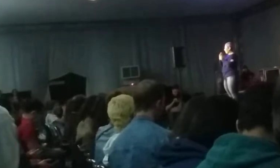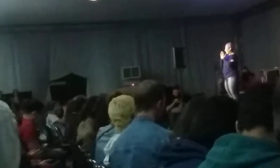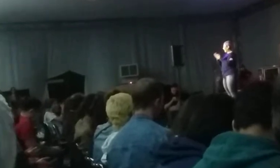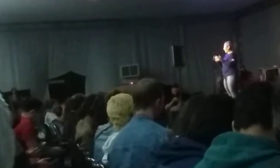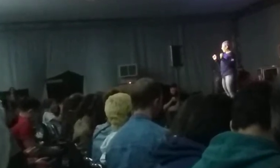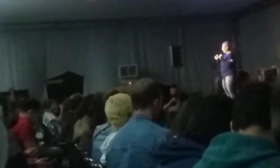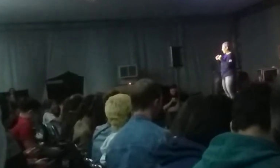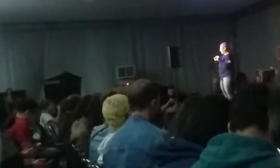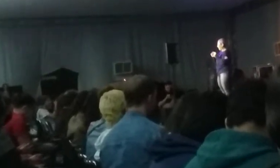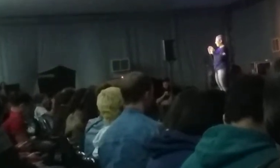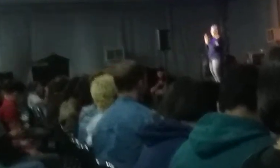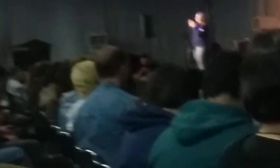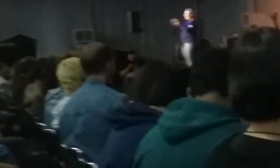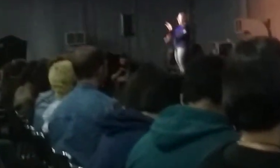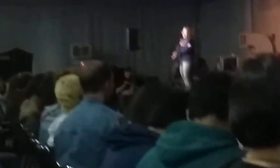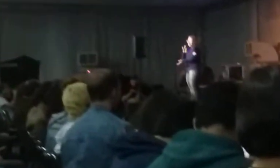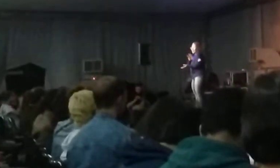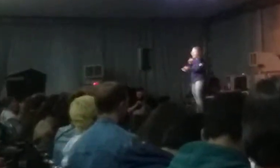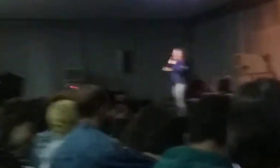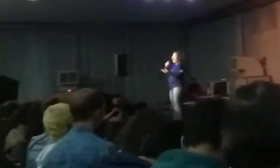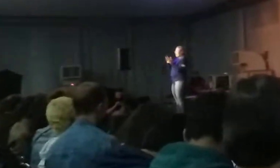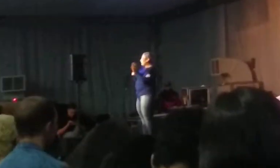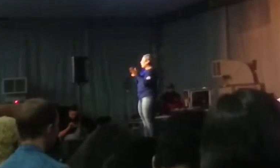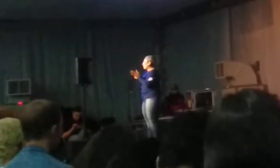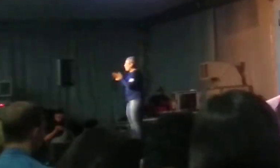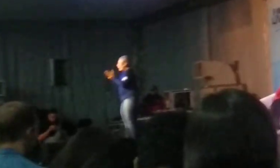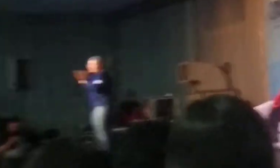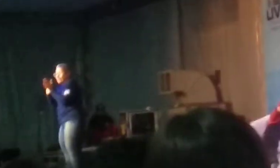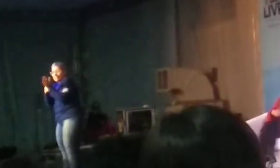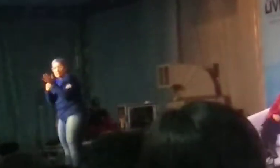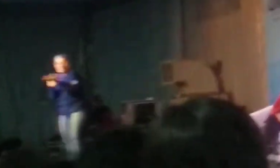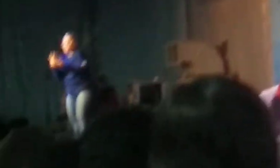livro policial, livro de enigma, livro de mistério.